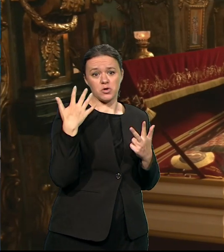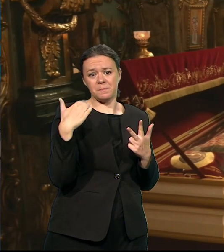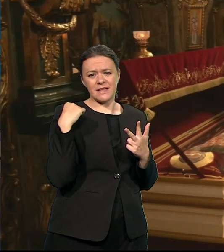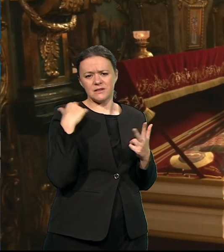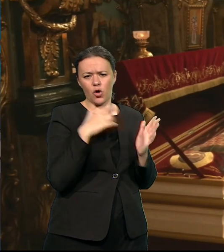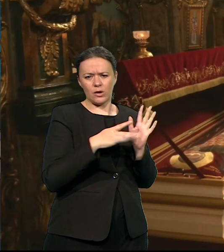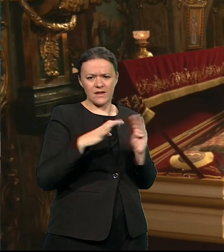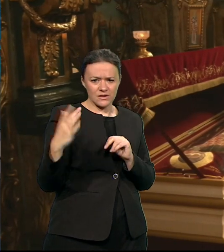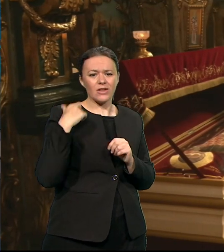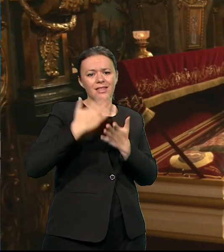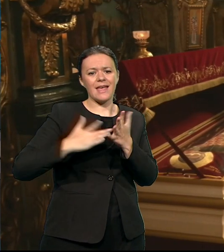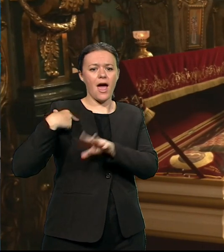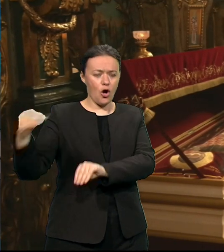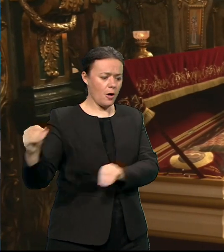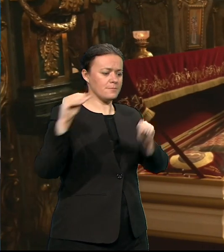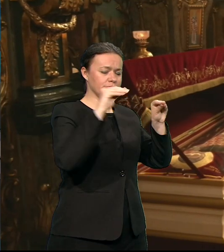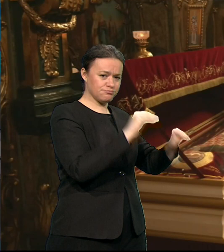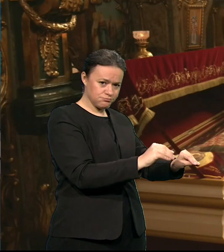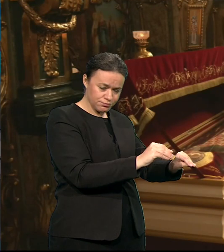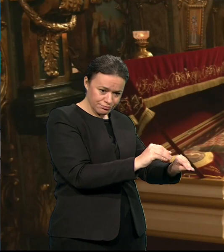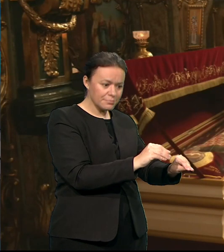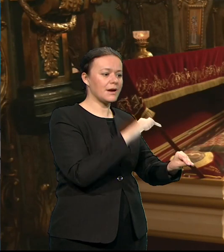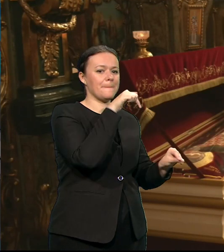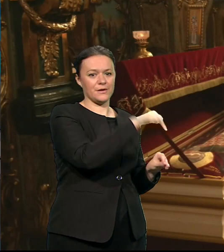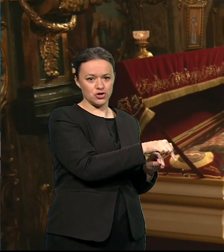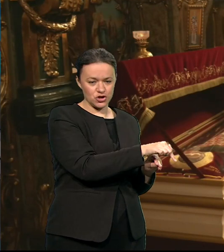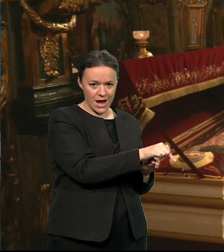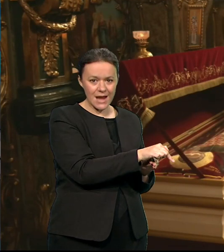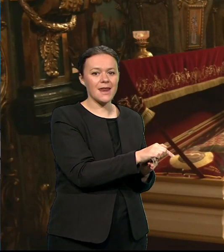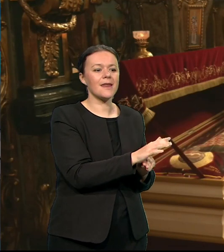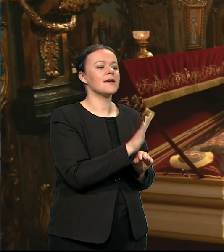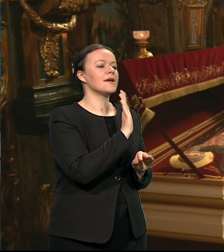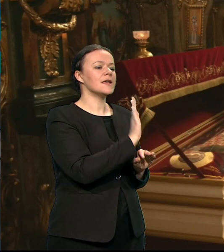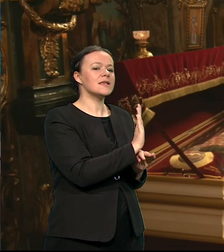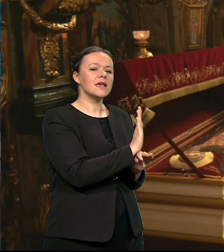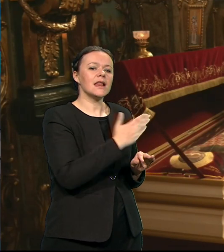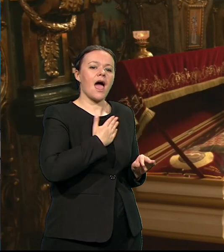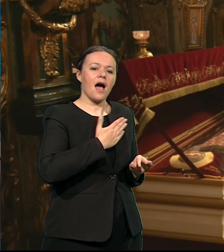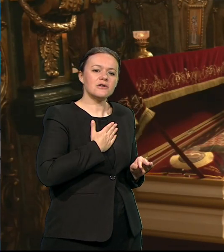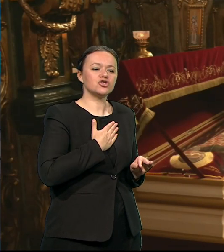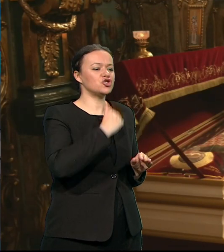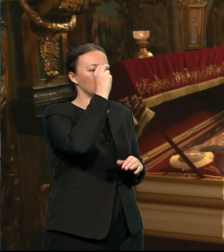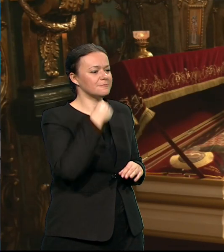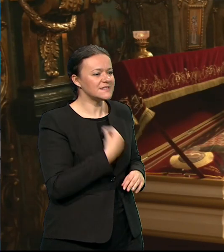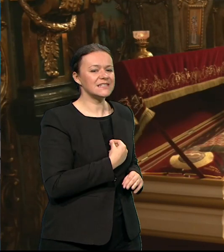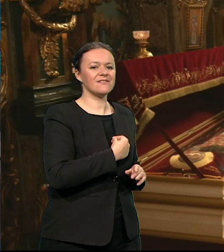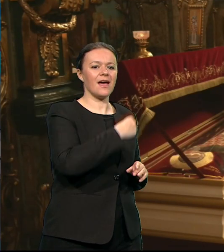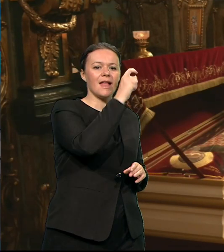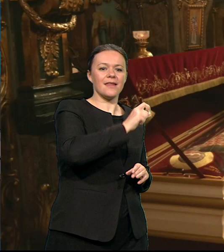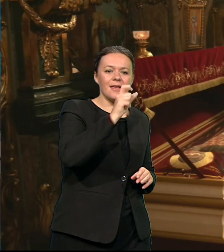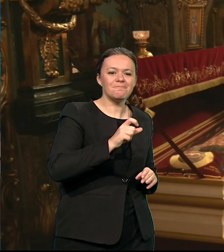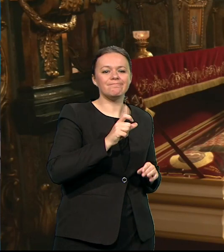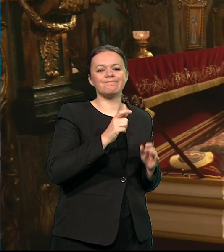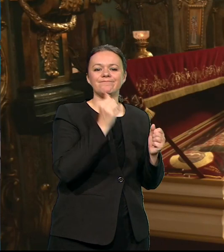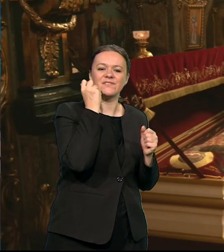moštiju. Inače, sveti Arsenije je i patron naše bogoslovije, koje nosi njegovo ime, i naši bogoslovi su svakodnevno sa